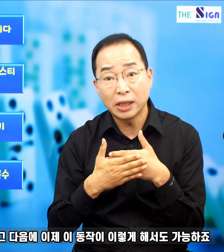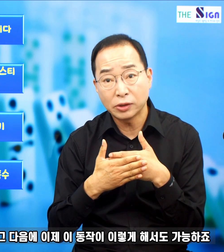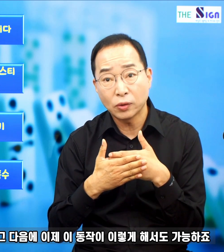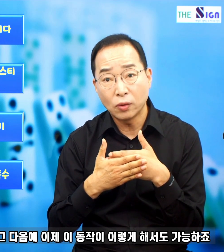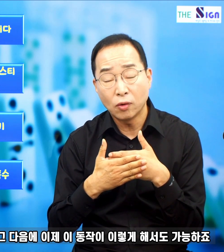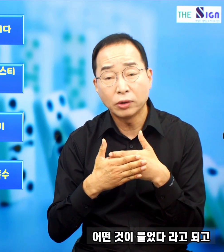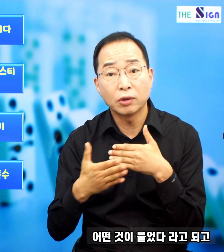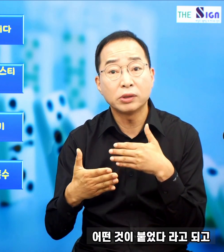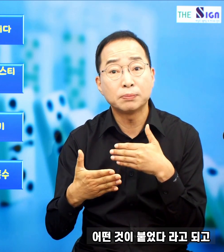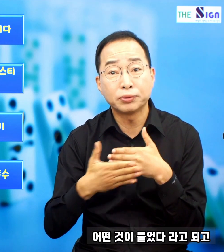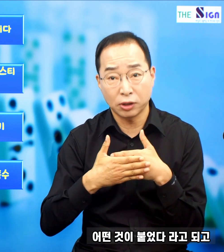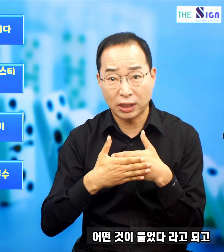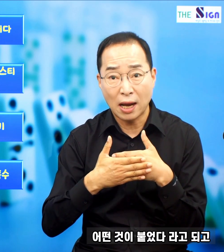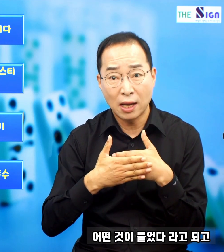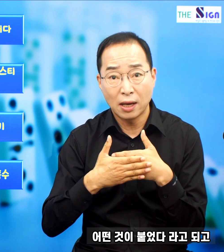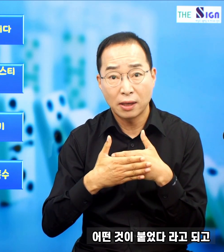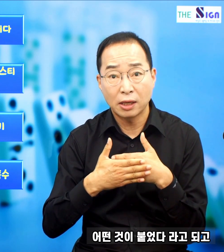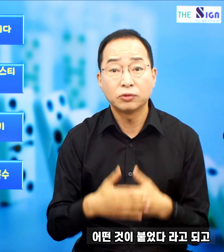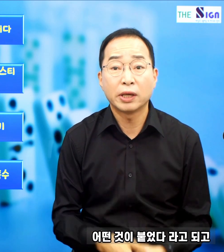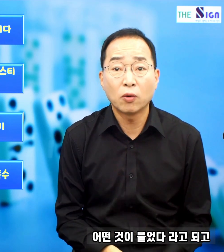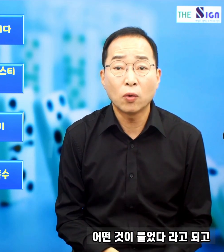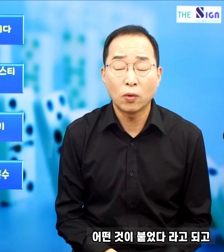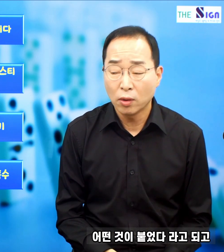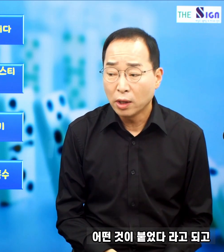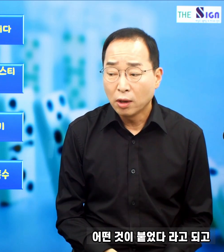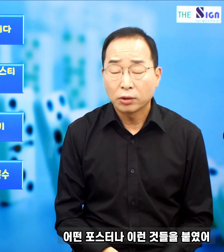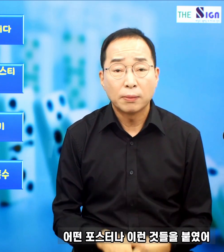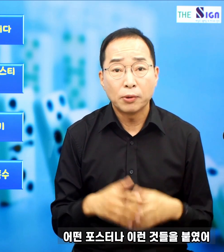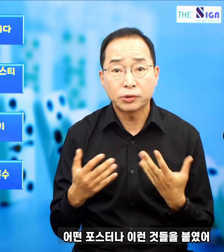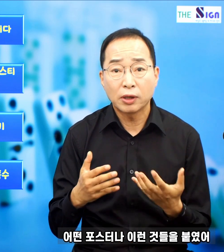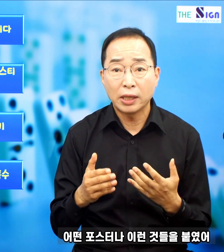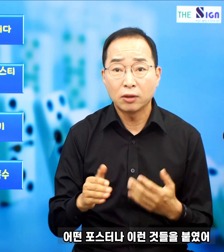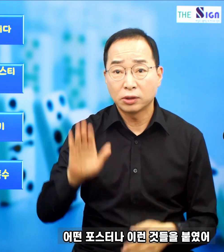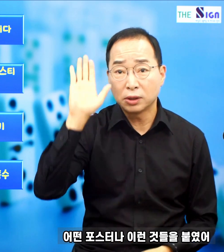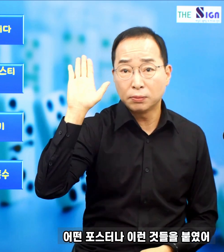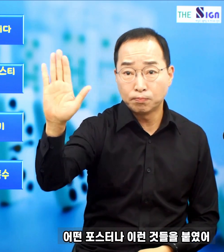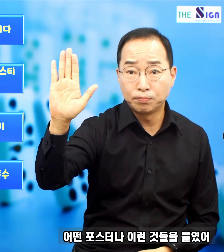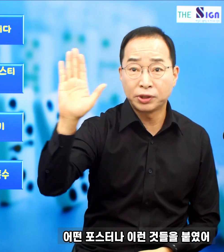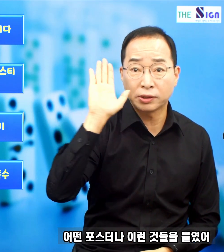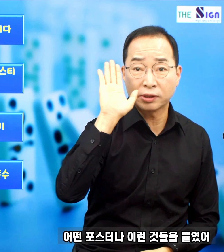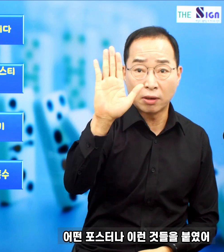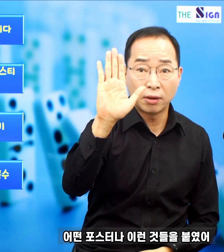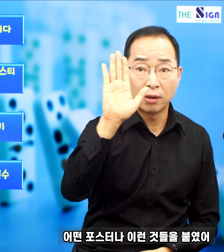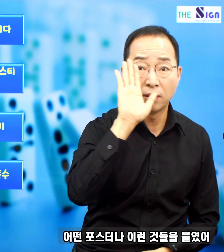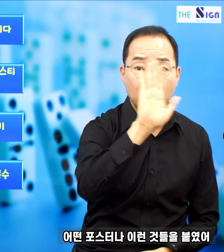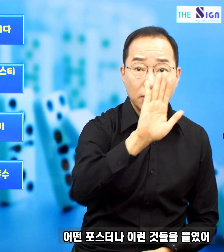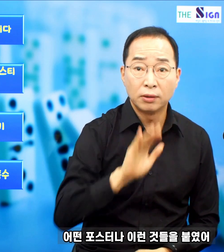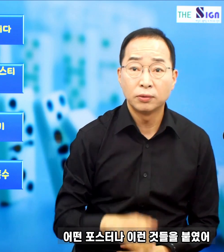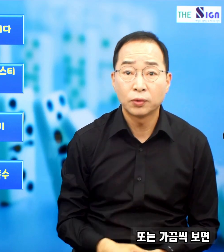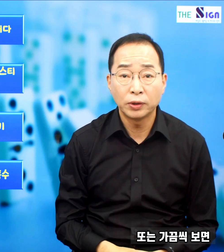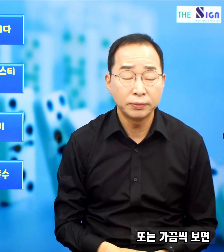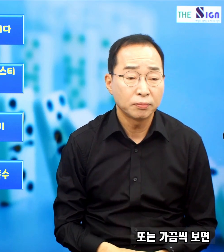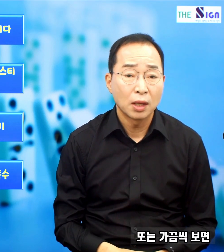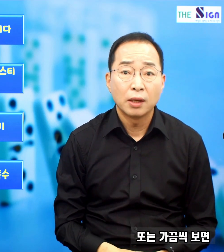가능하죠. 어떤 것이 붙었다 라고 되고, 어떤 포스터나 이런 것들을 붙였어. 또는